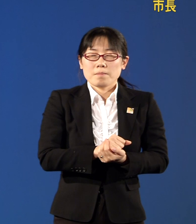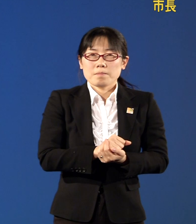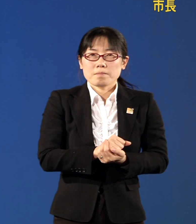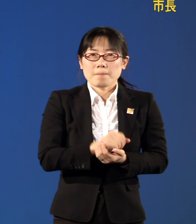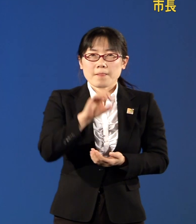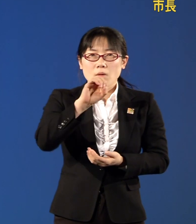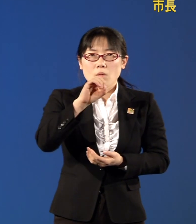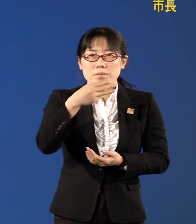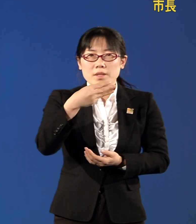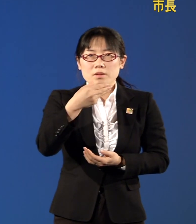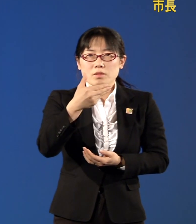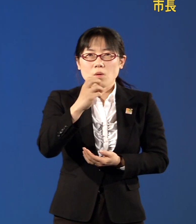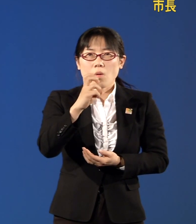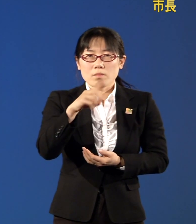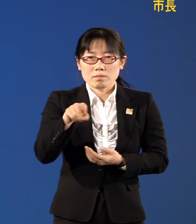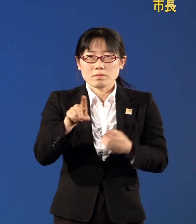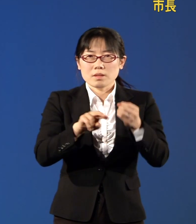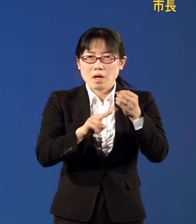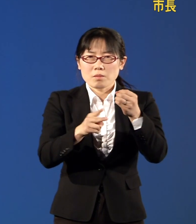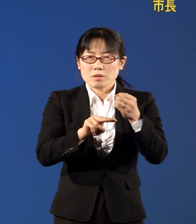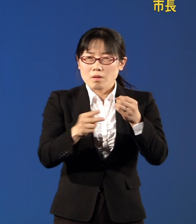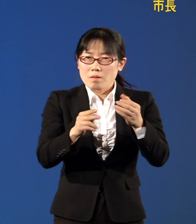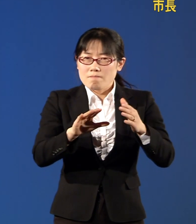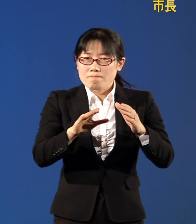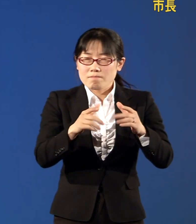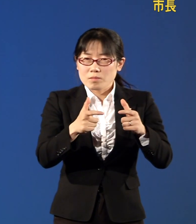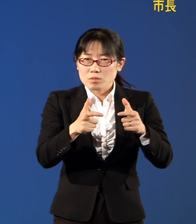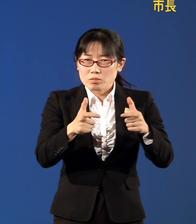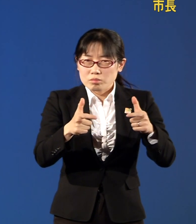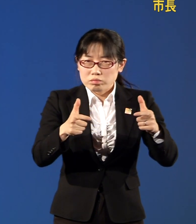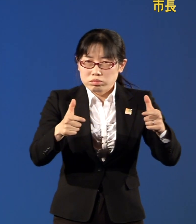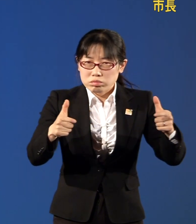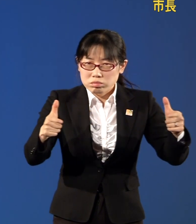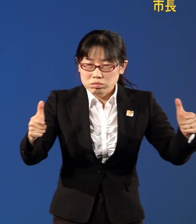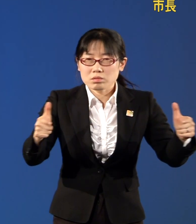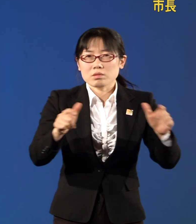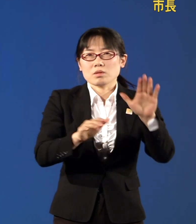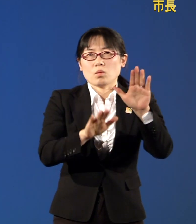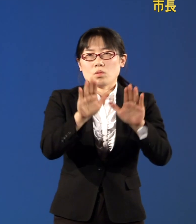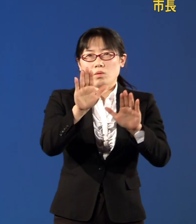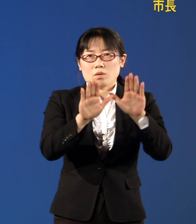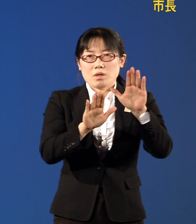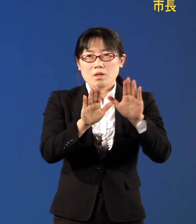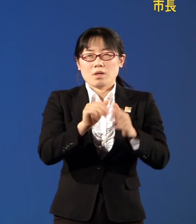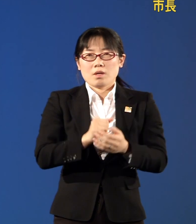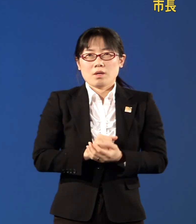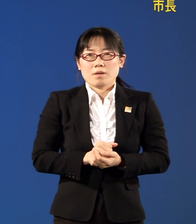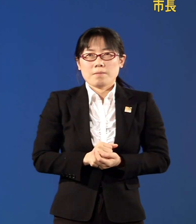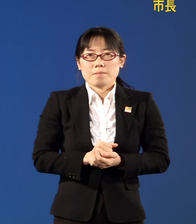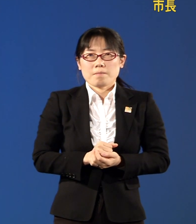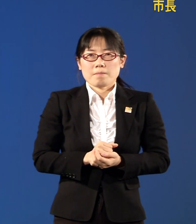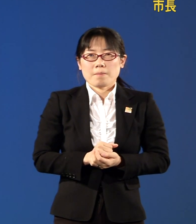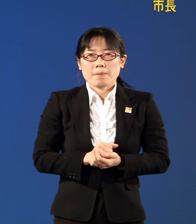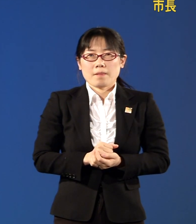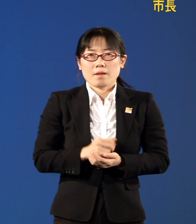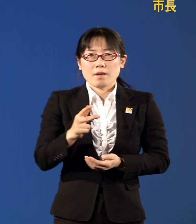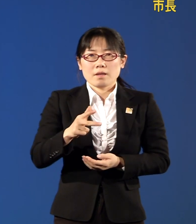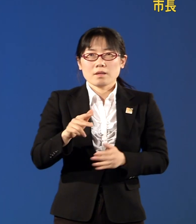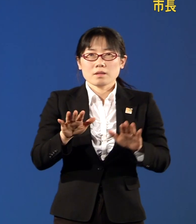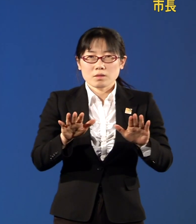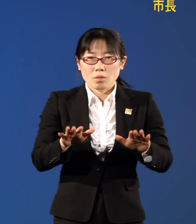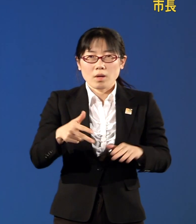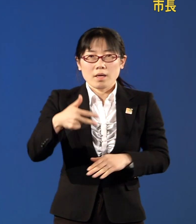オミクロン株への移行というのはかなり進んできているという状況からしますと、これから来週以